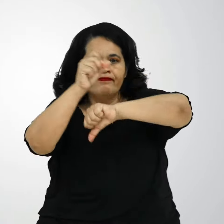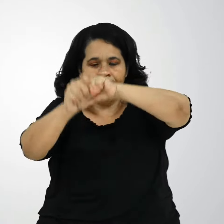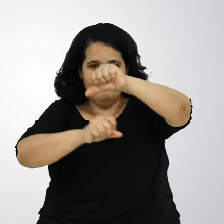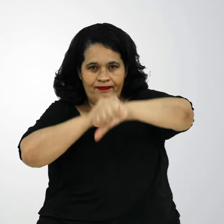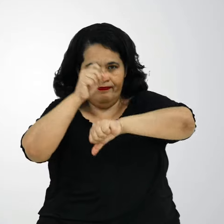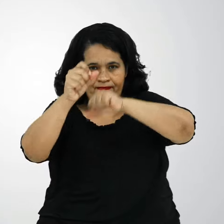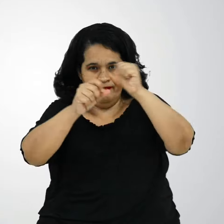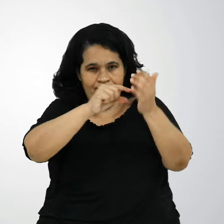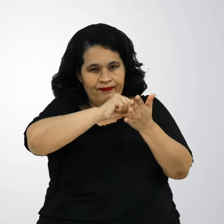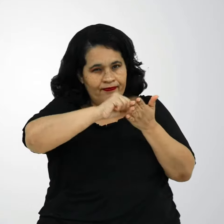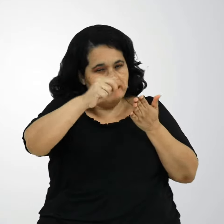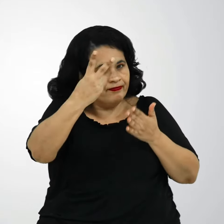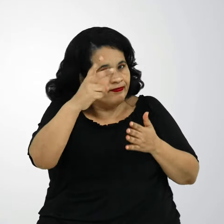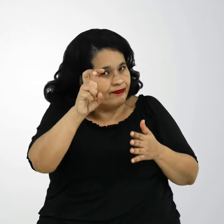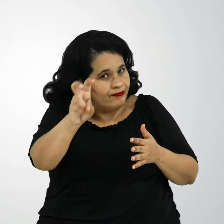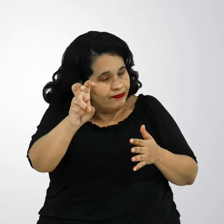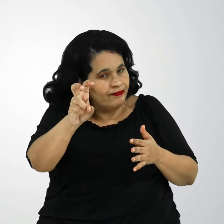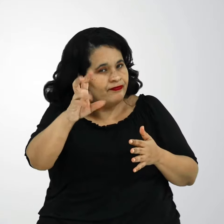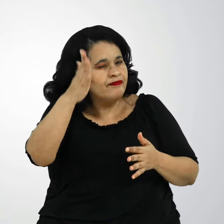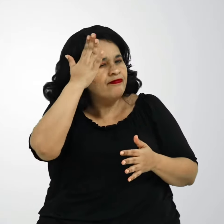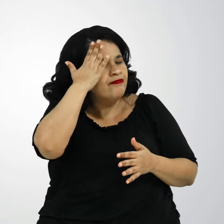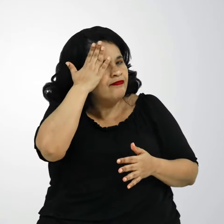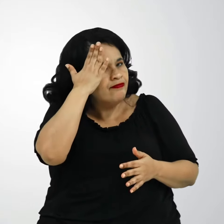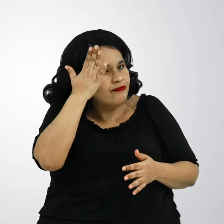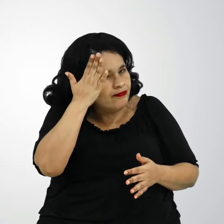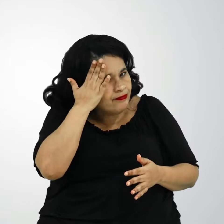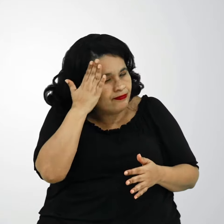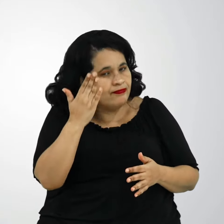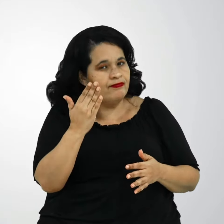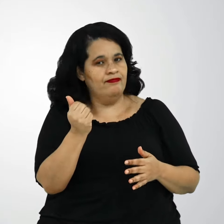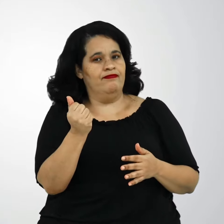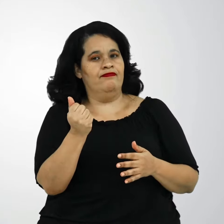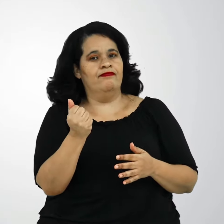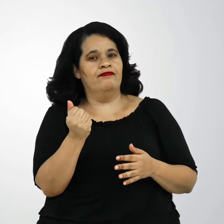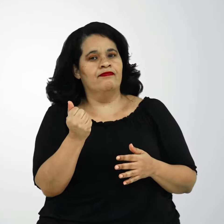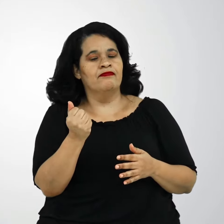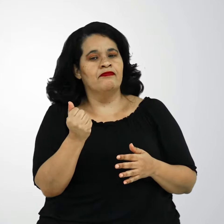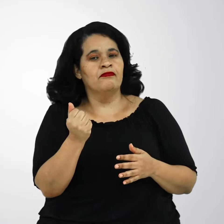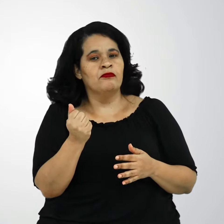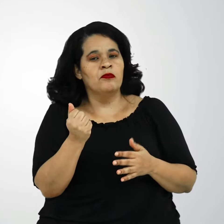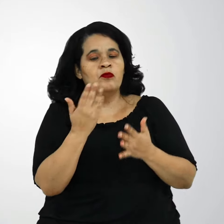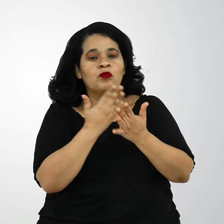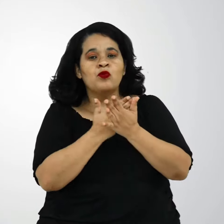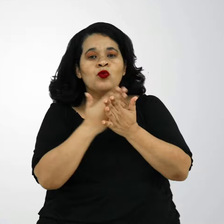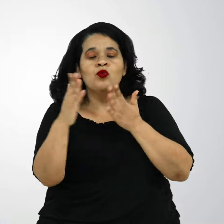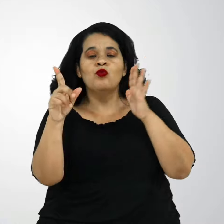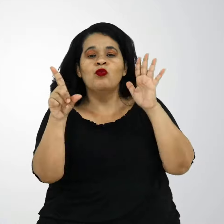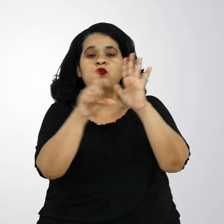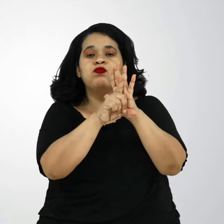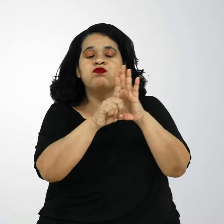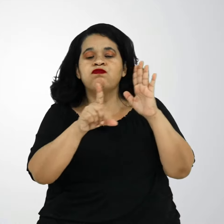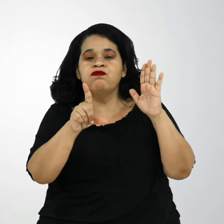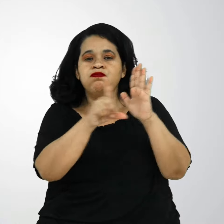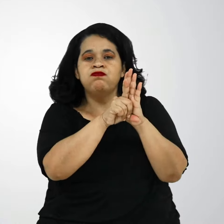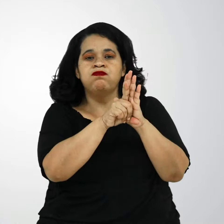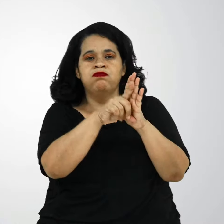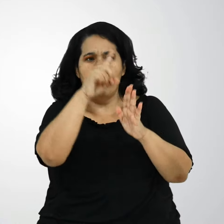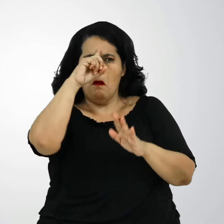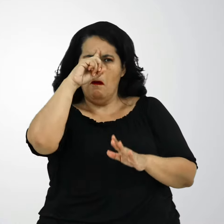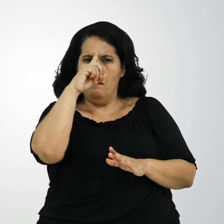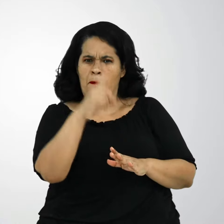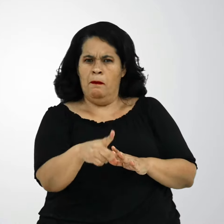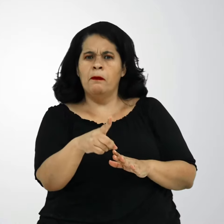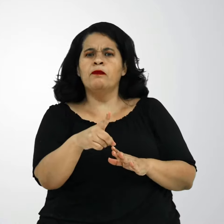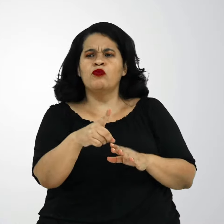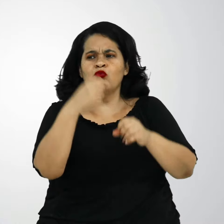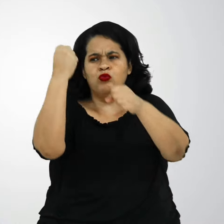versículo 25. Diz assim: saibam que, a partir da promulgação do decreto que manda restaurar e